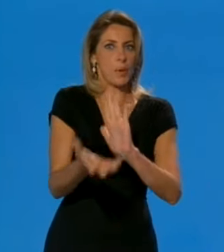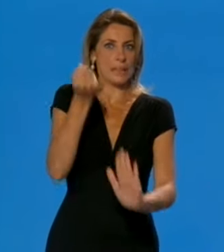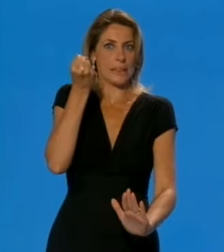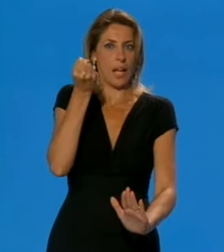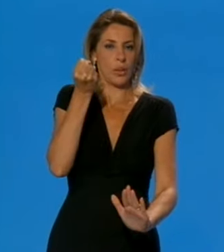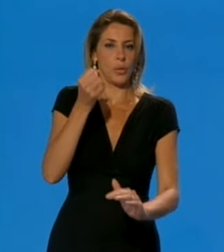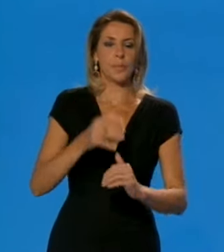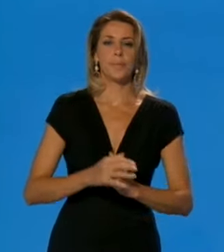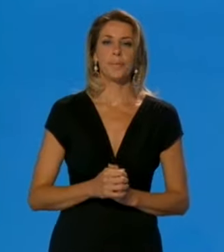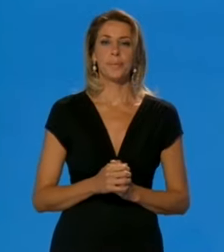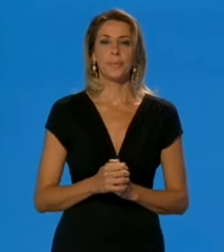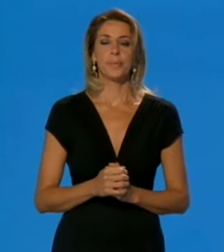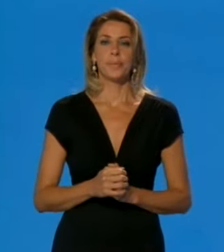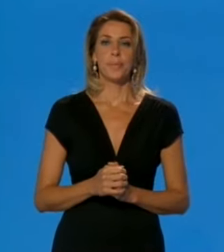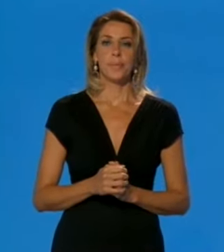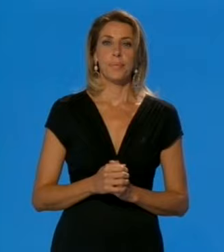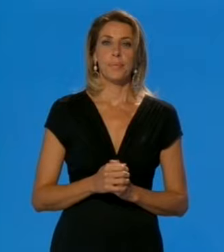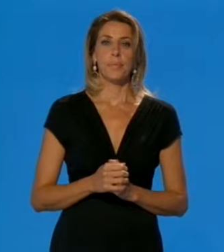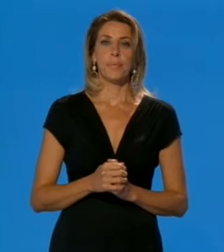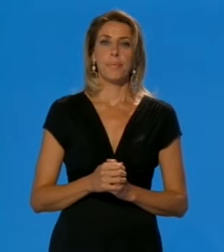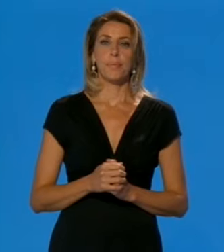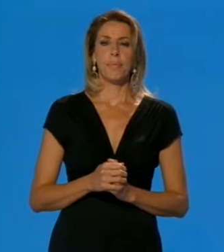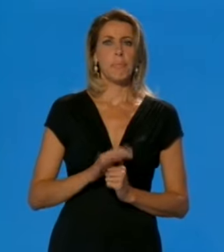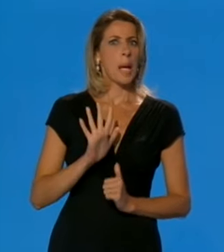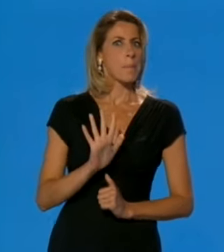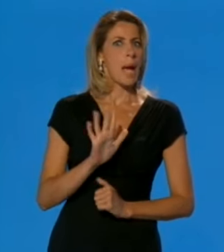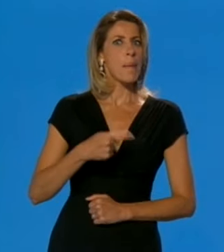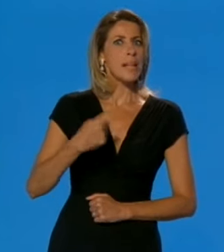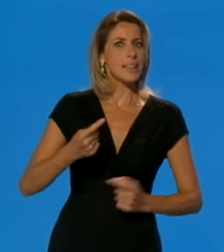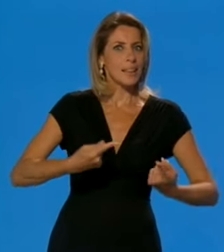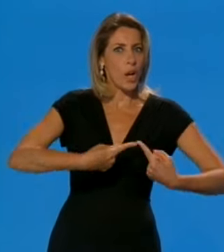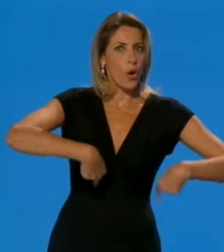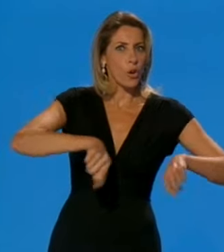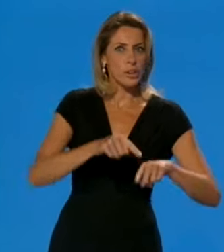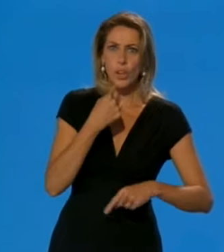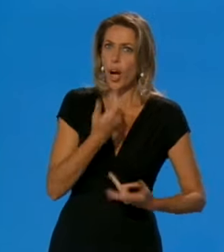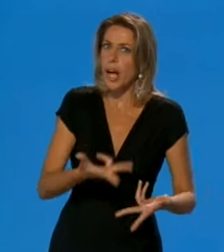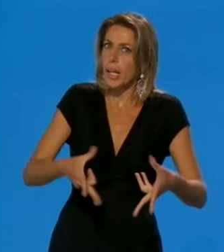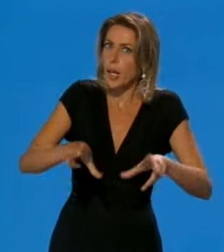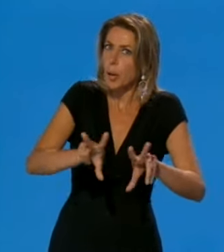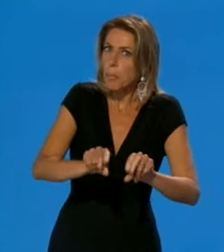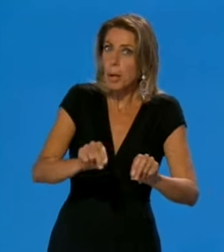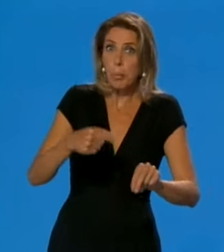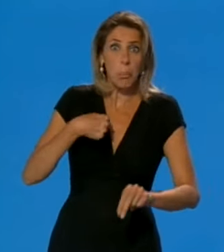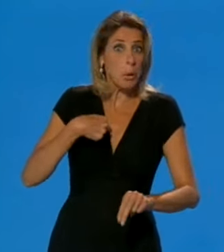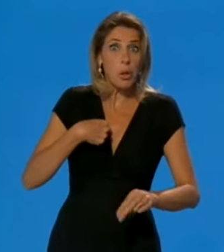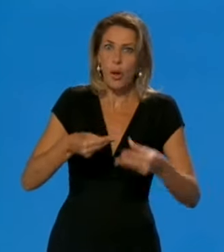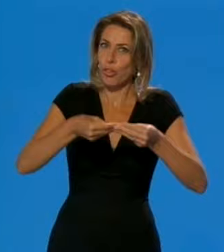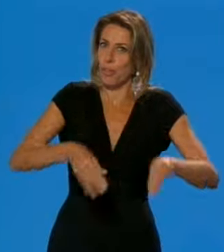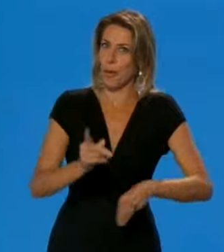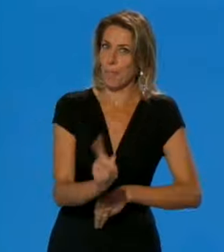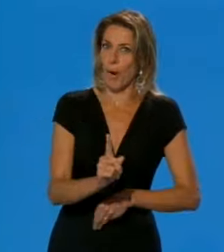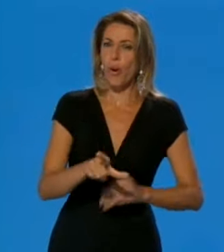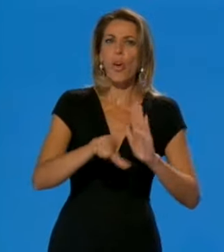stato ma il presidente del consiglio ribadisce io non mollo le